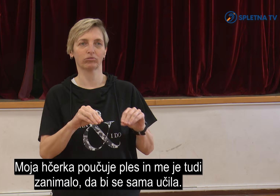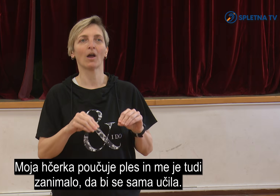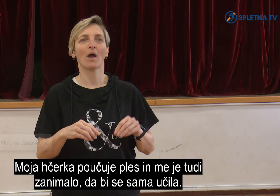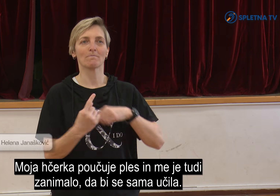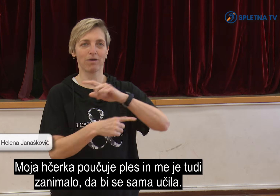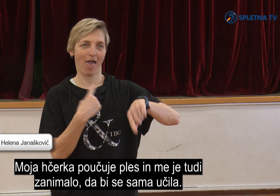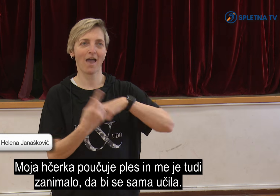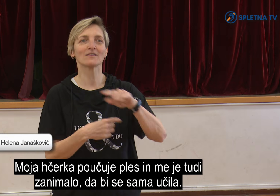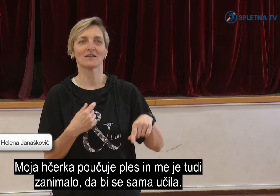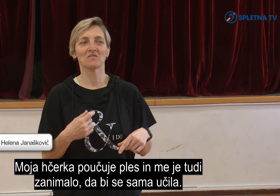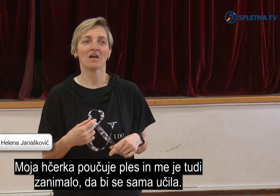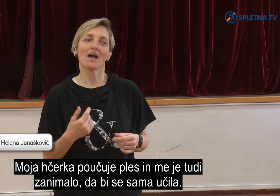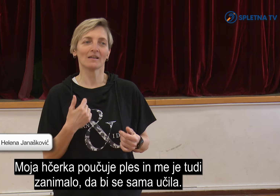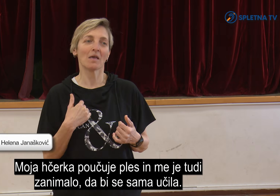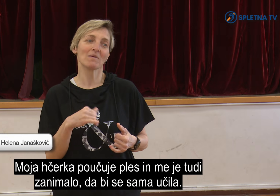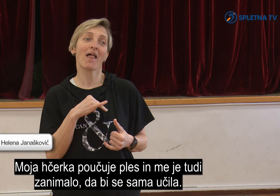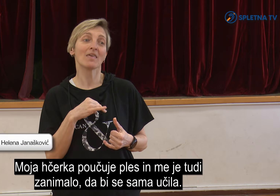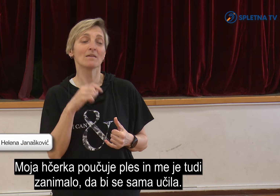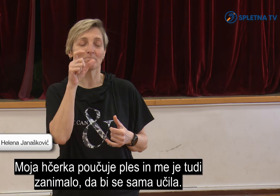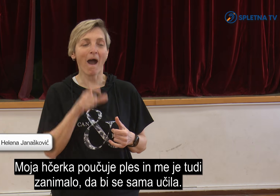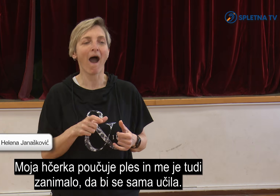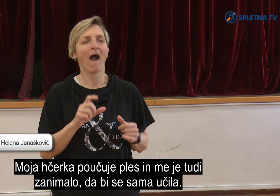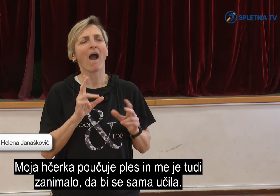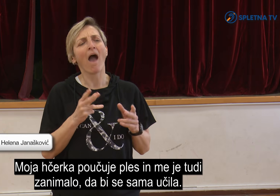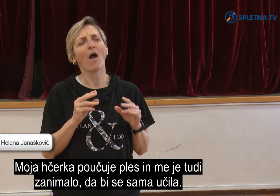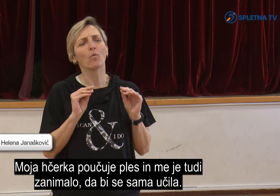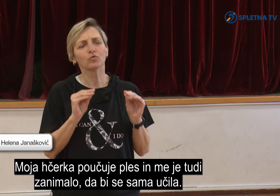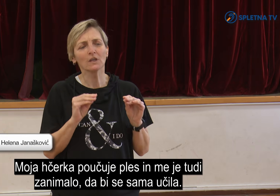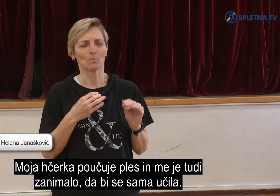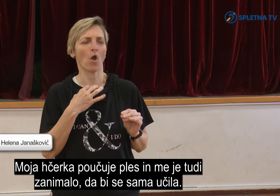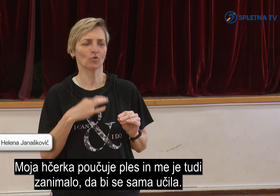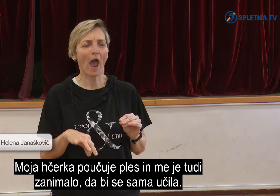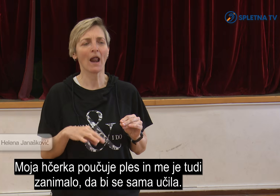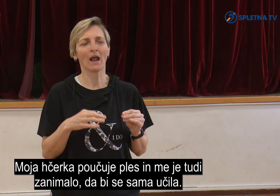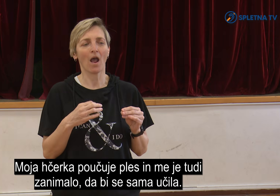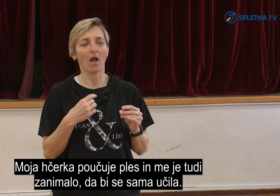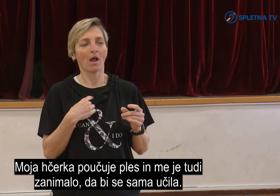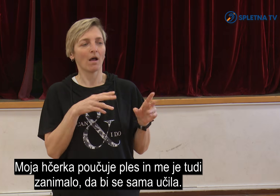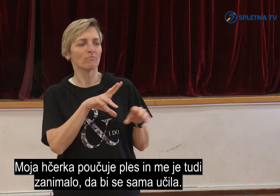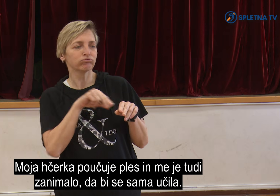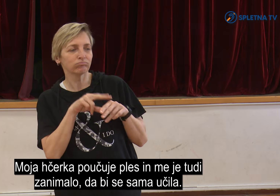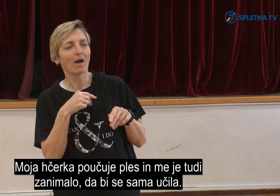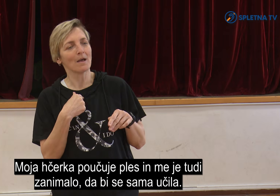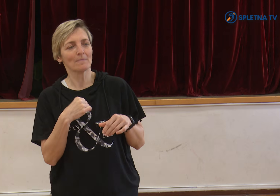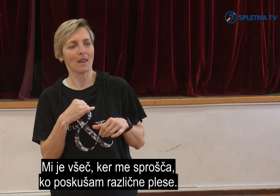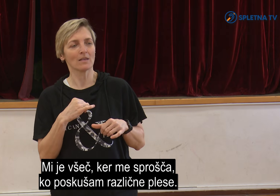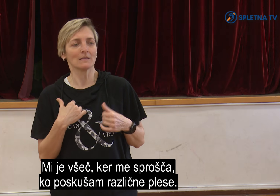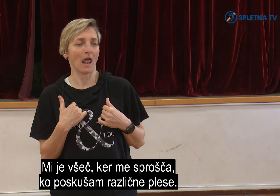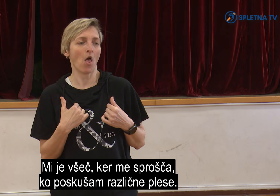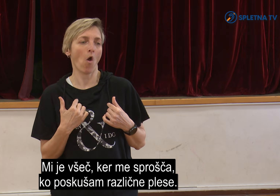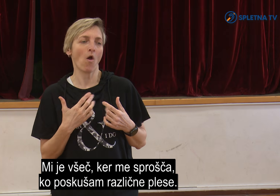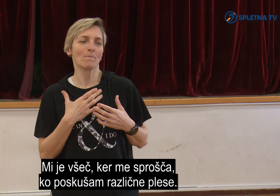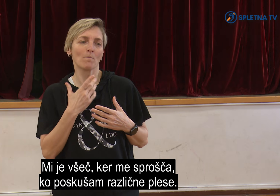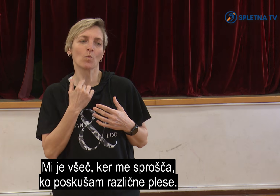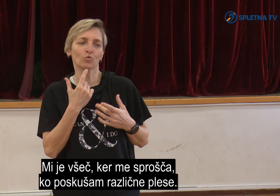Moja hčerka poučuje ples in me je tudi zanimalo, da bi se sama učila. Mi je všeč, ker me